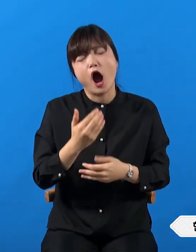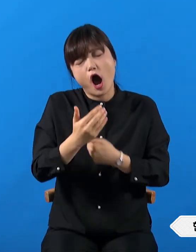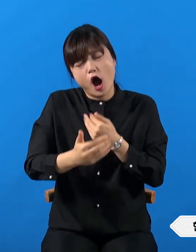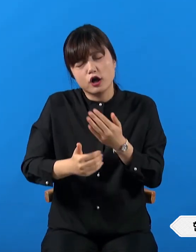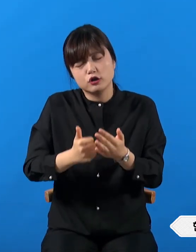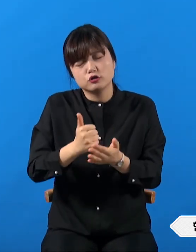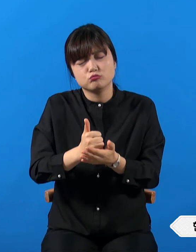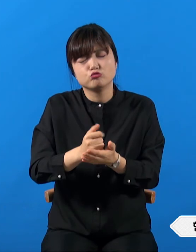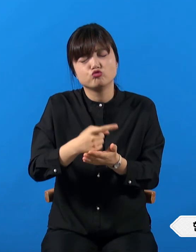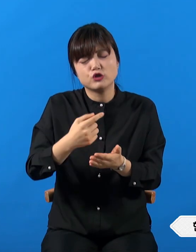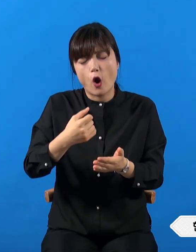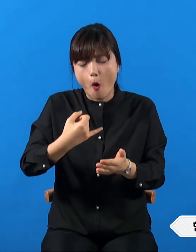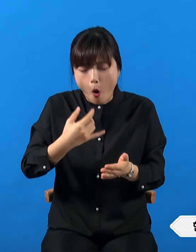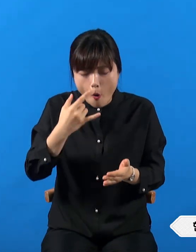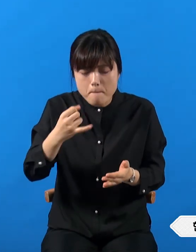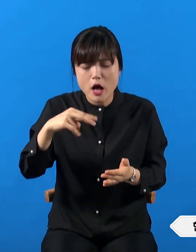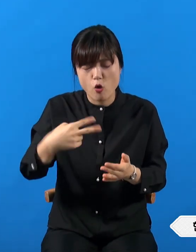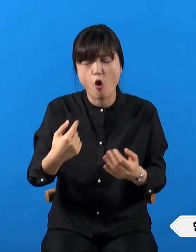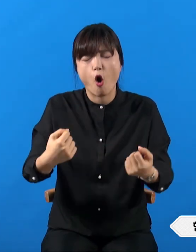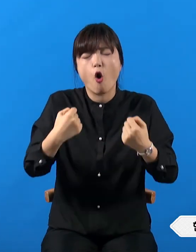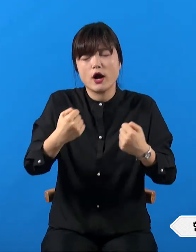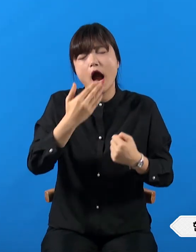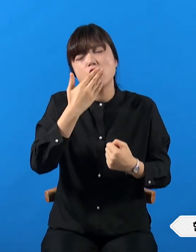엄마도 건강하게 해주실 수 있지요.